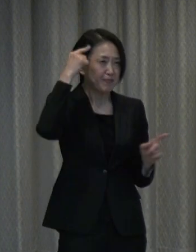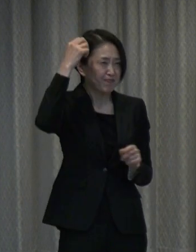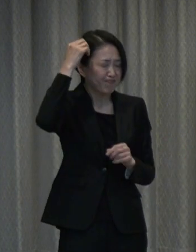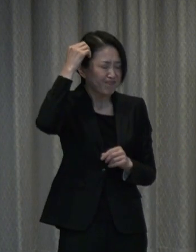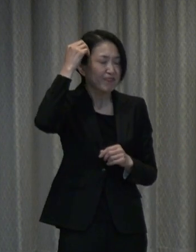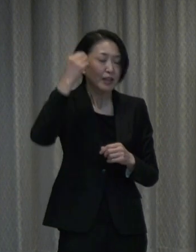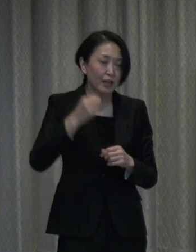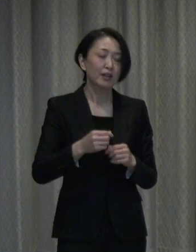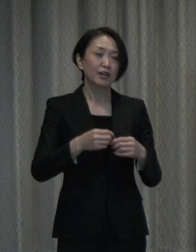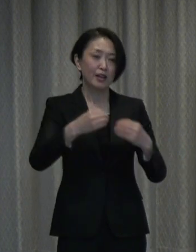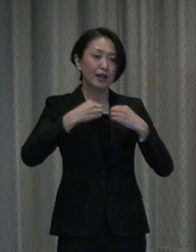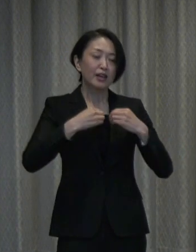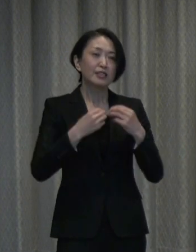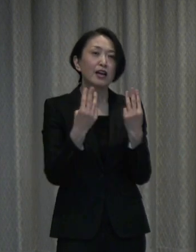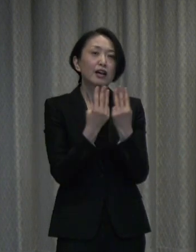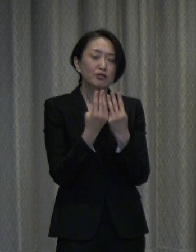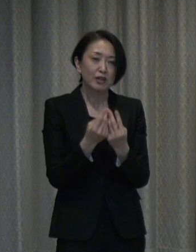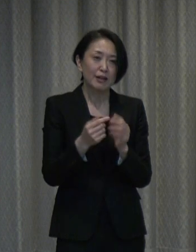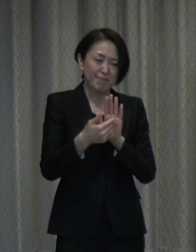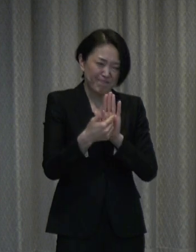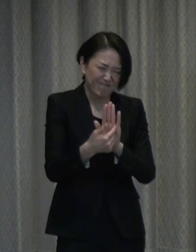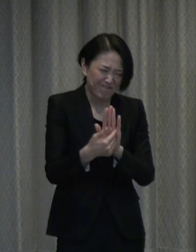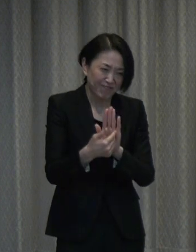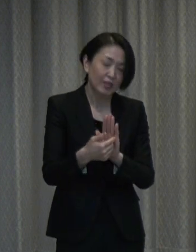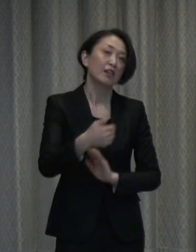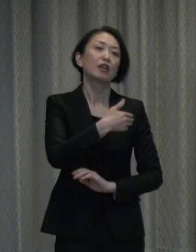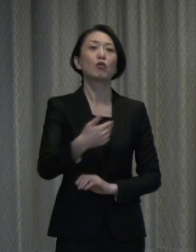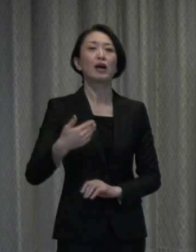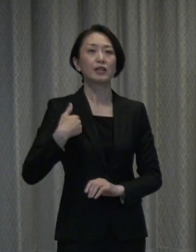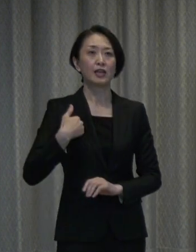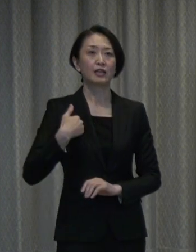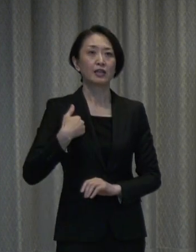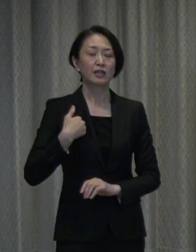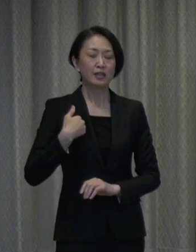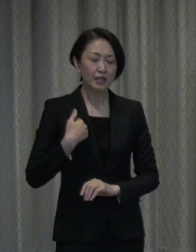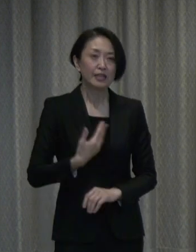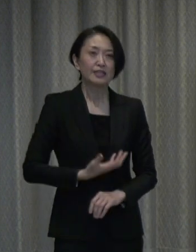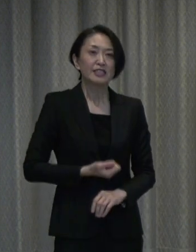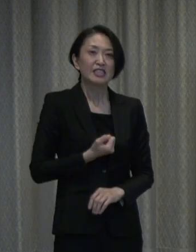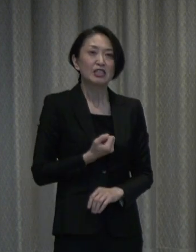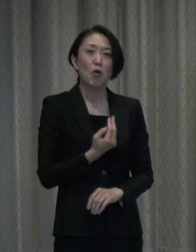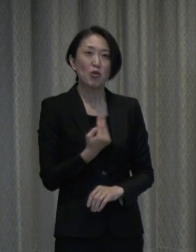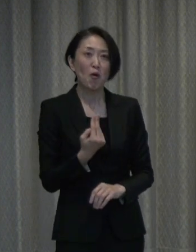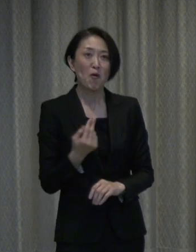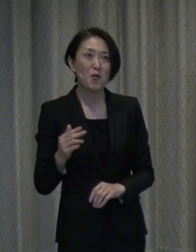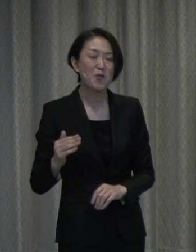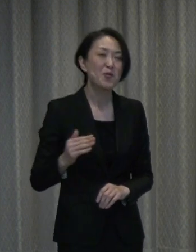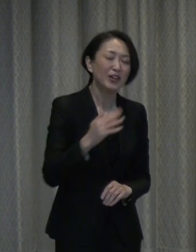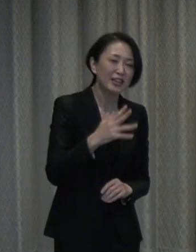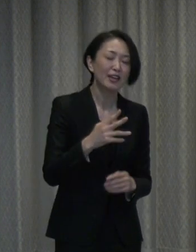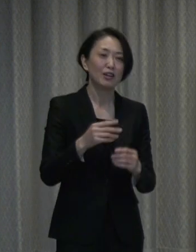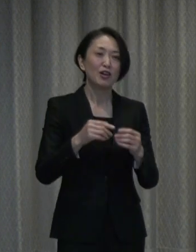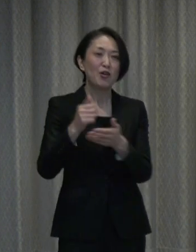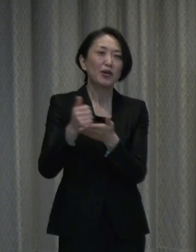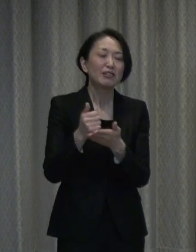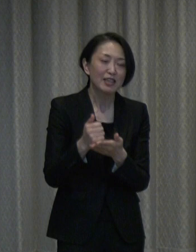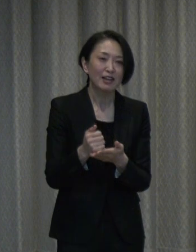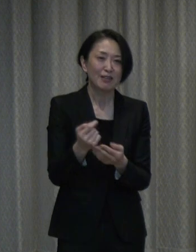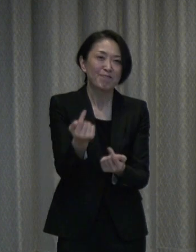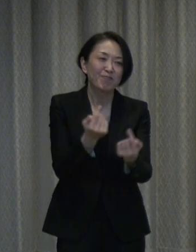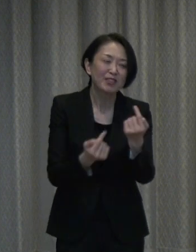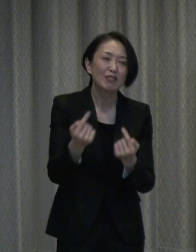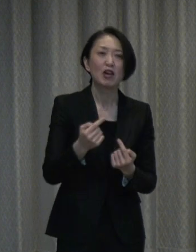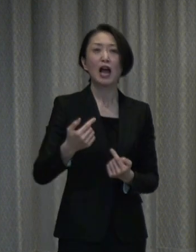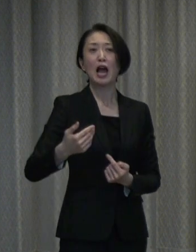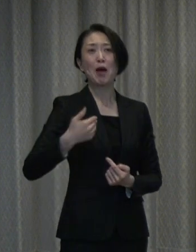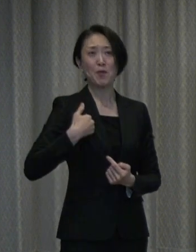新たに発生しなくなることで信用度が増して、だんだんお客さんが戻ってくることになります。一気にお客さんが戻ってくることは